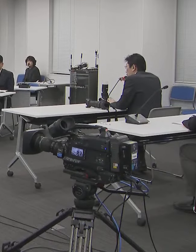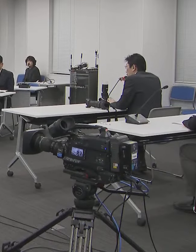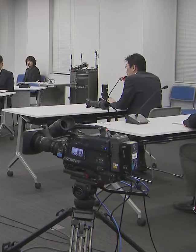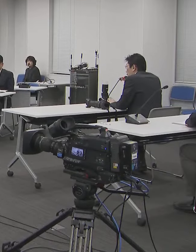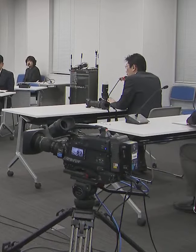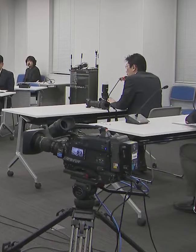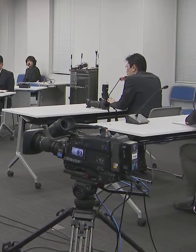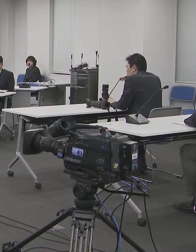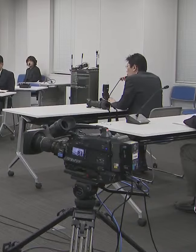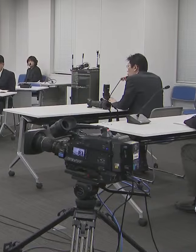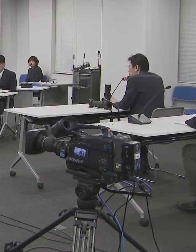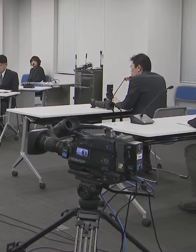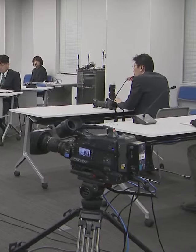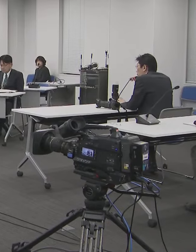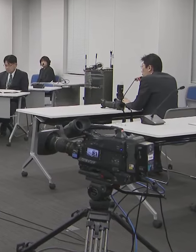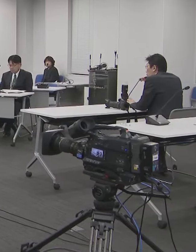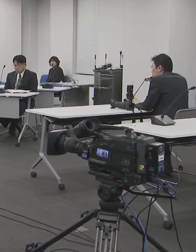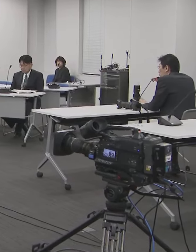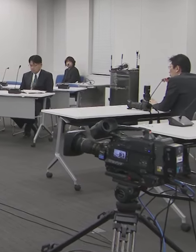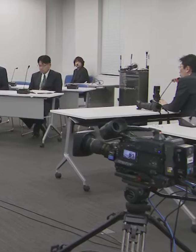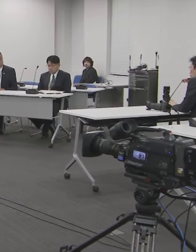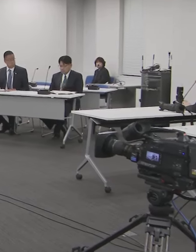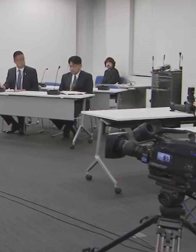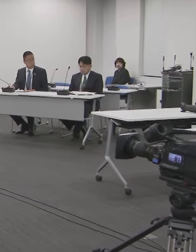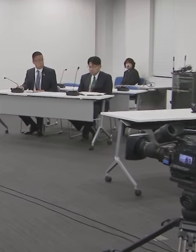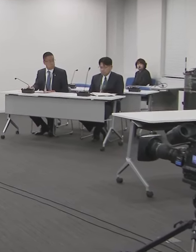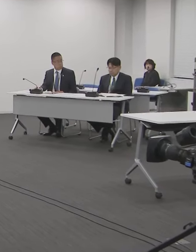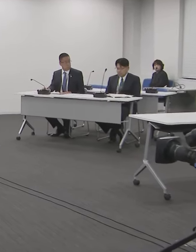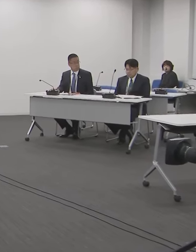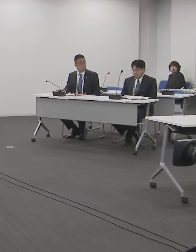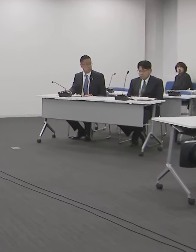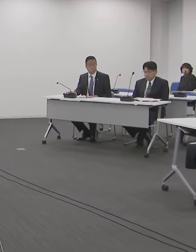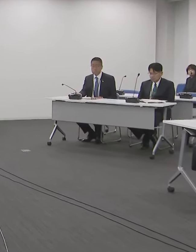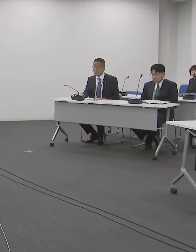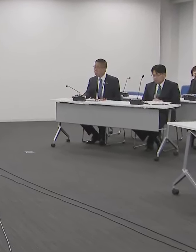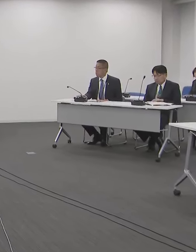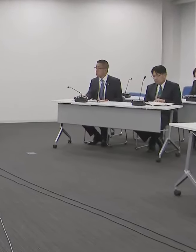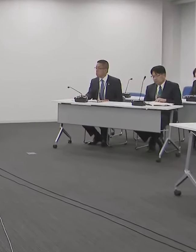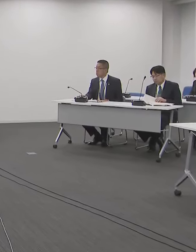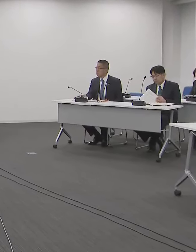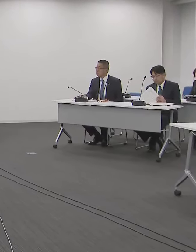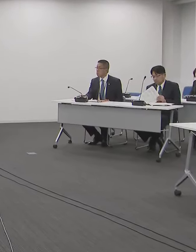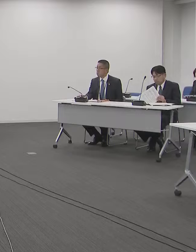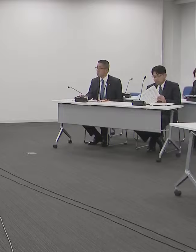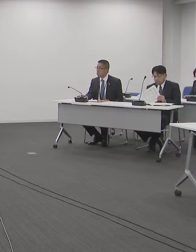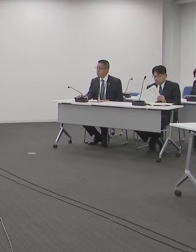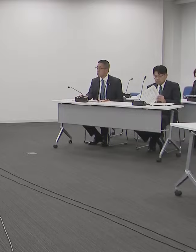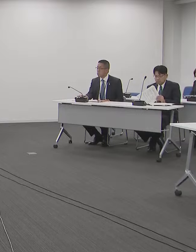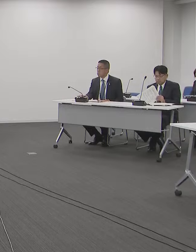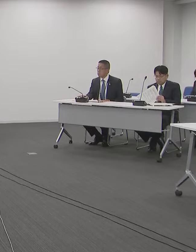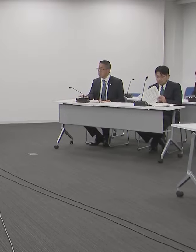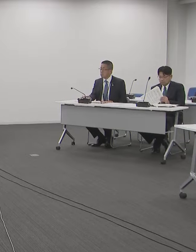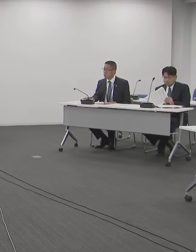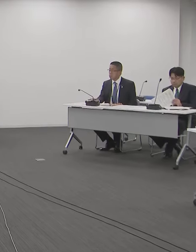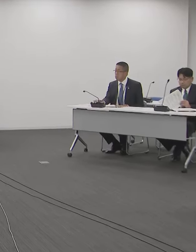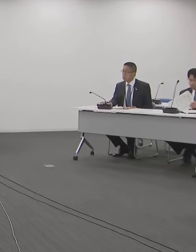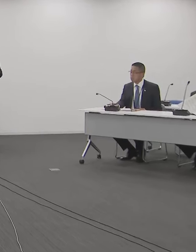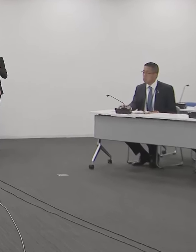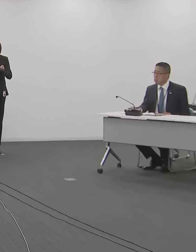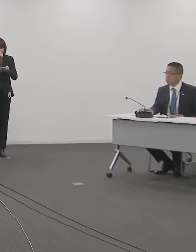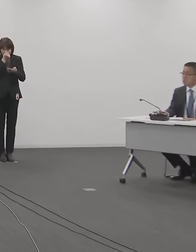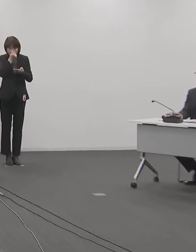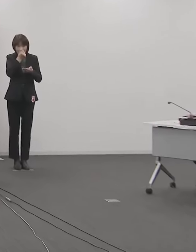でも、就職では有利に働かないというところがあって、大学の中でもそういった人員確保が非